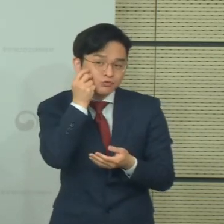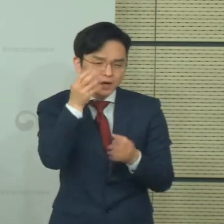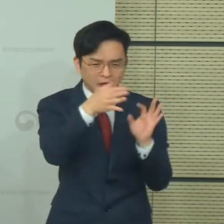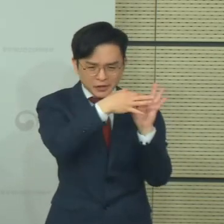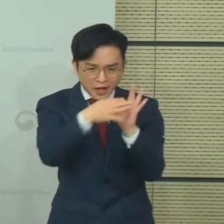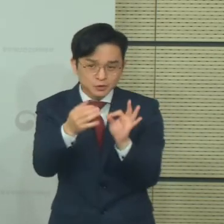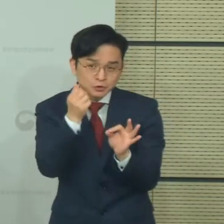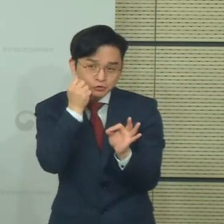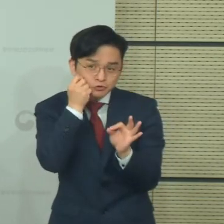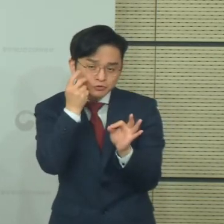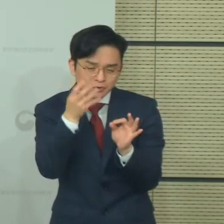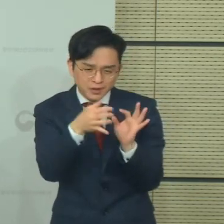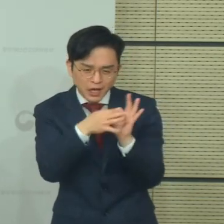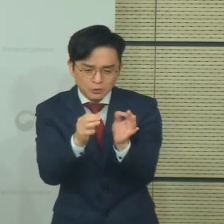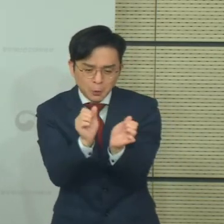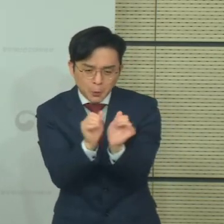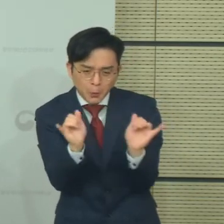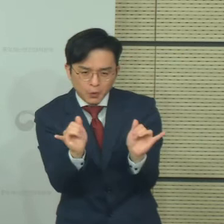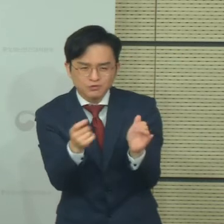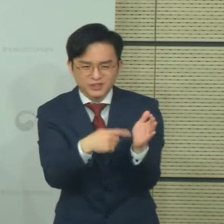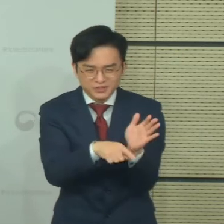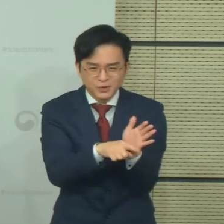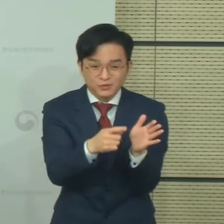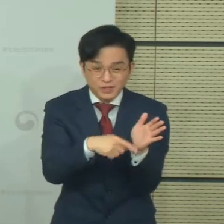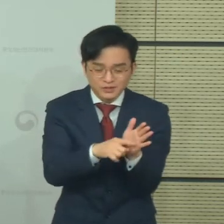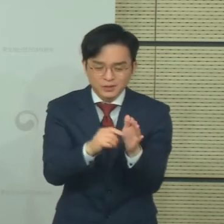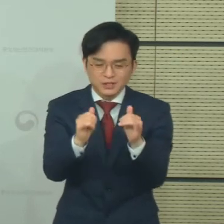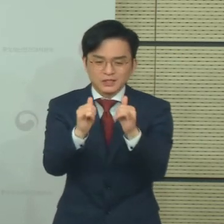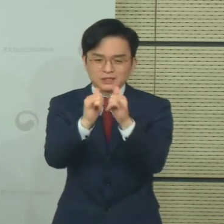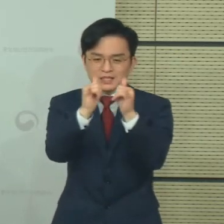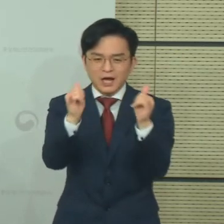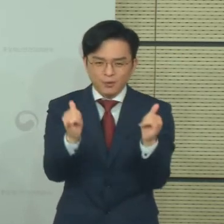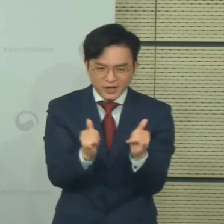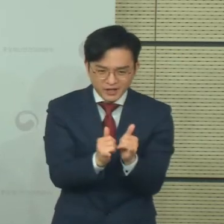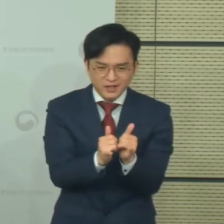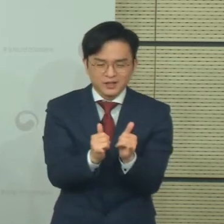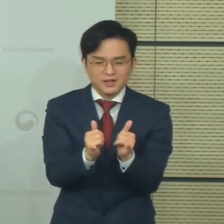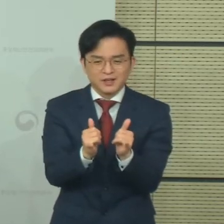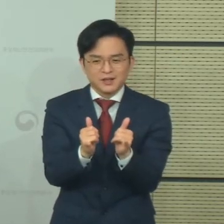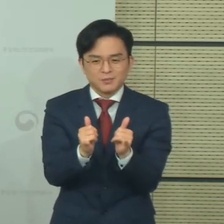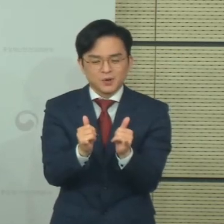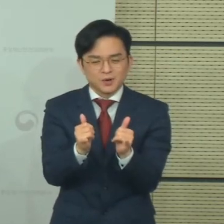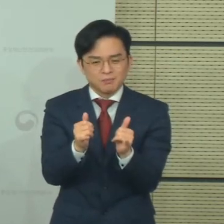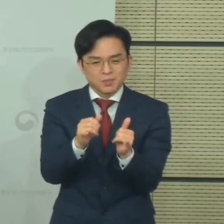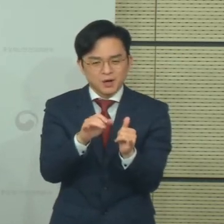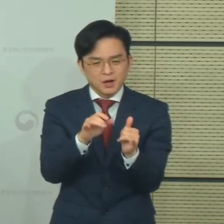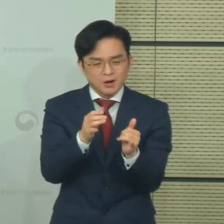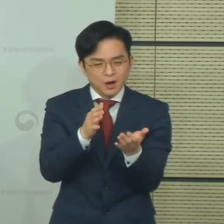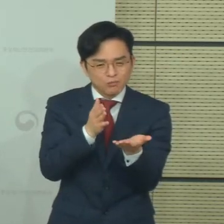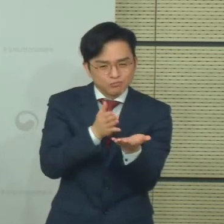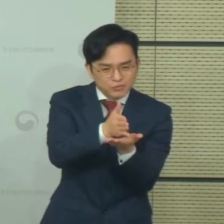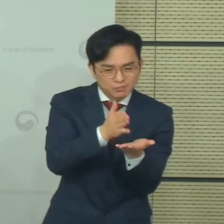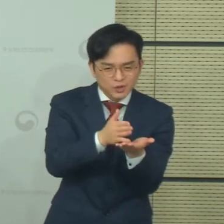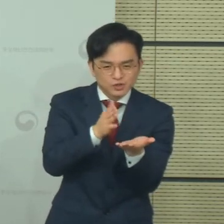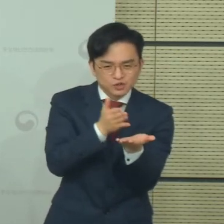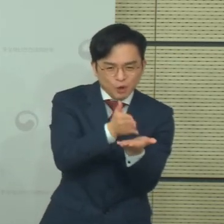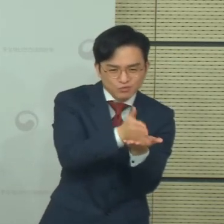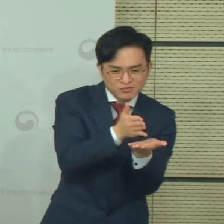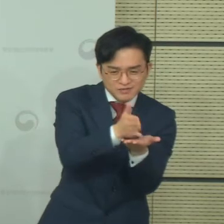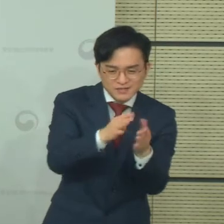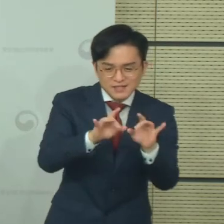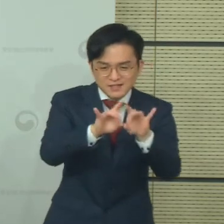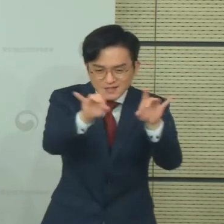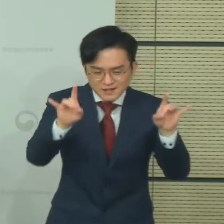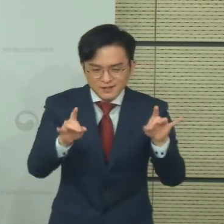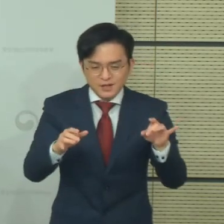경우에 여러 가지 어떤 지원 방안이라든지 대국민에 대한 어떤 메시지라든지 그다음 여러 가지 어떤 사회적인 어떤 합의